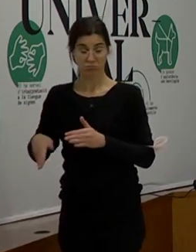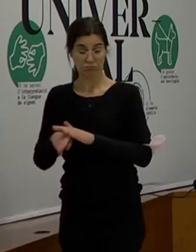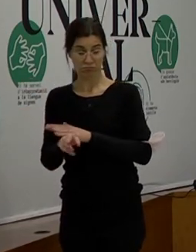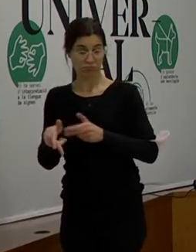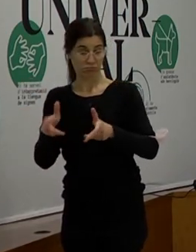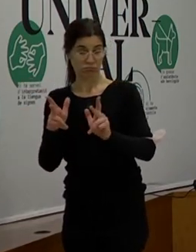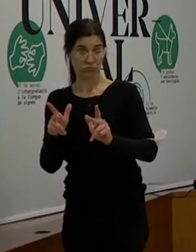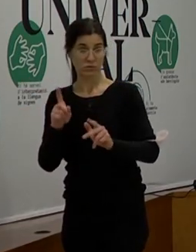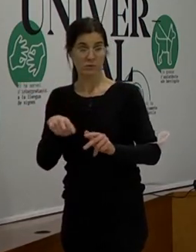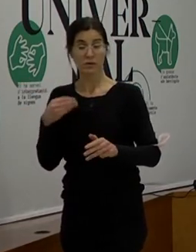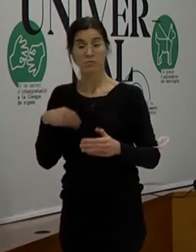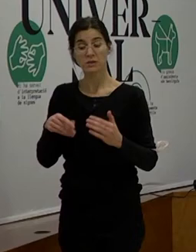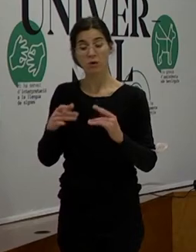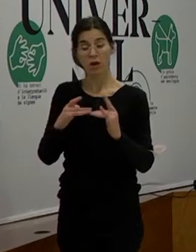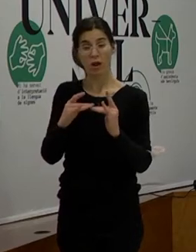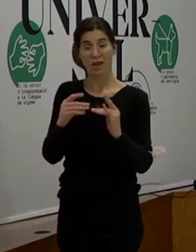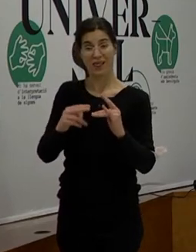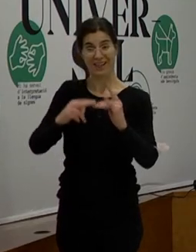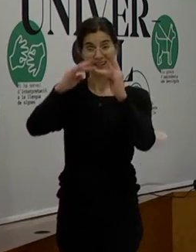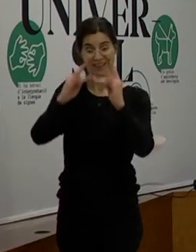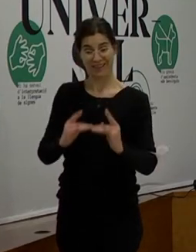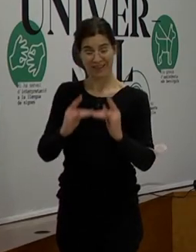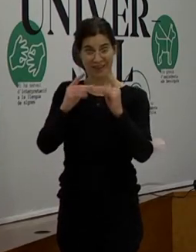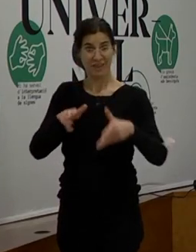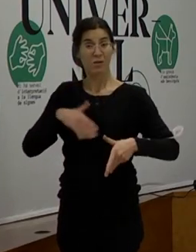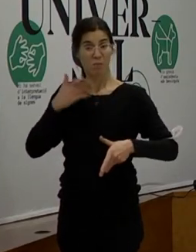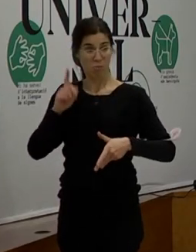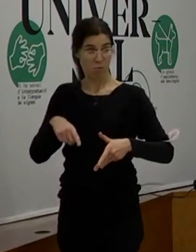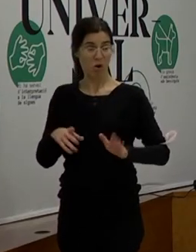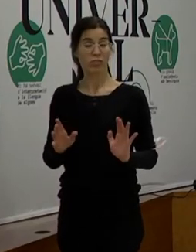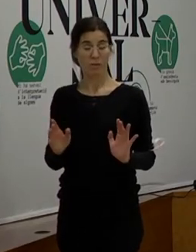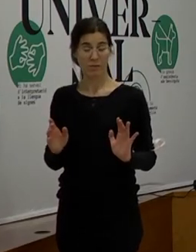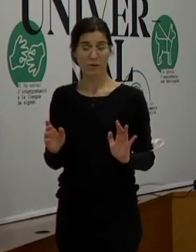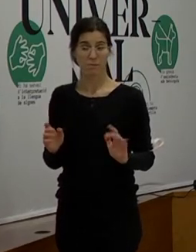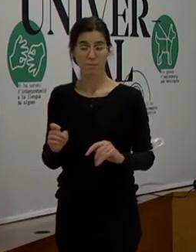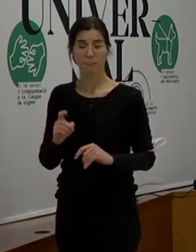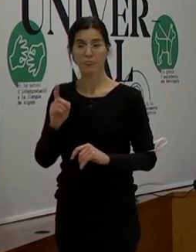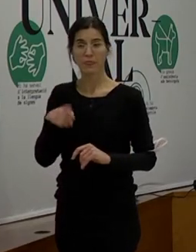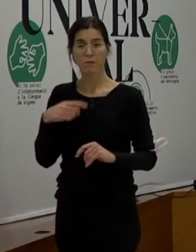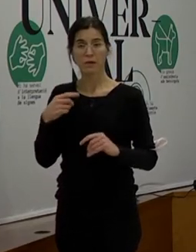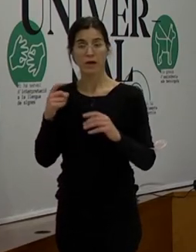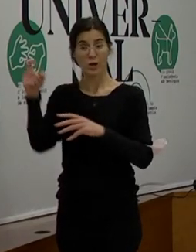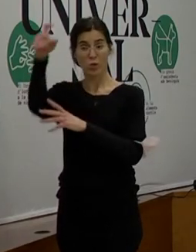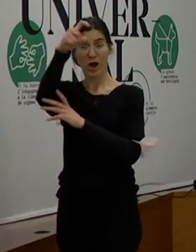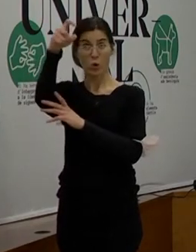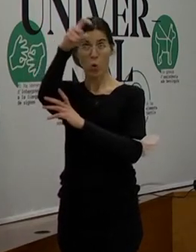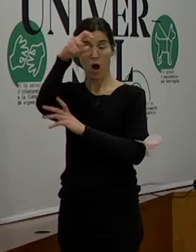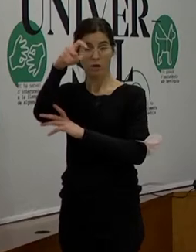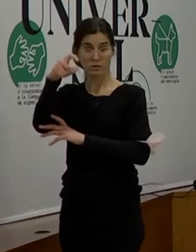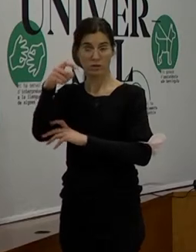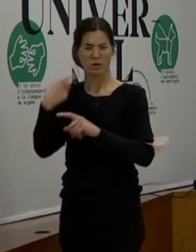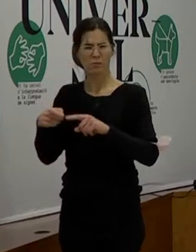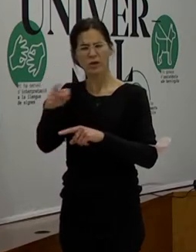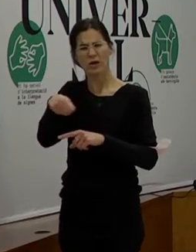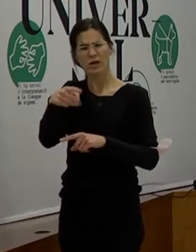És un espai que té una camilla regulable amb altura, amb alçada, perdó. És un espai que té una grua de sostre, perquè també tenim